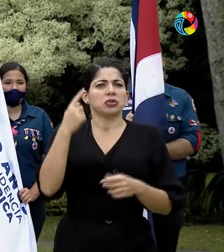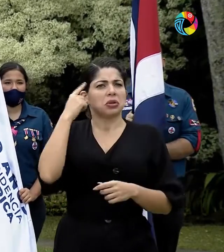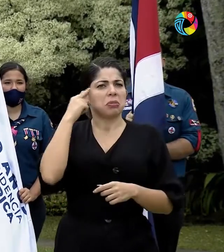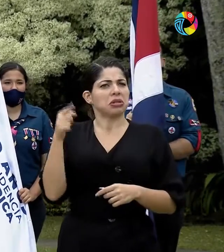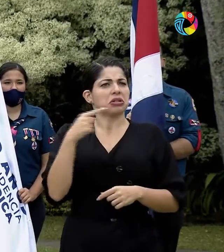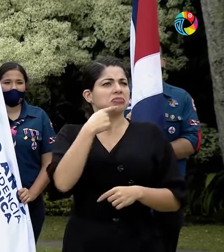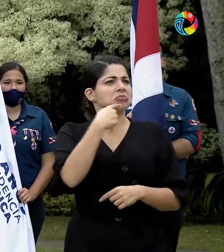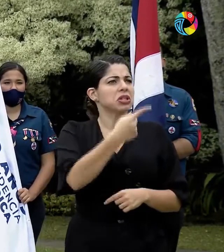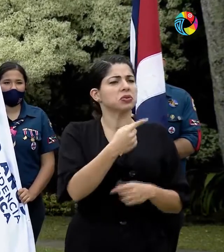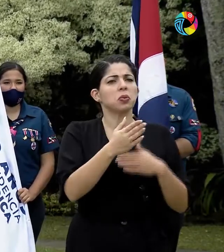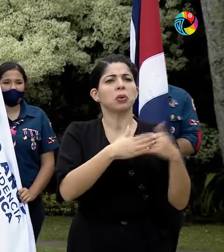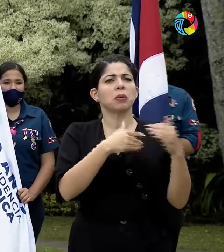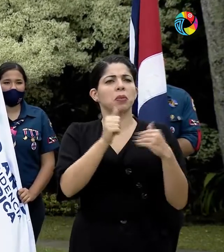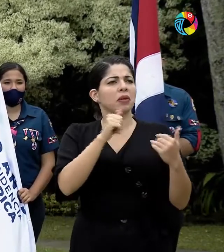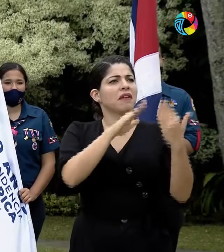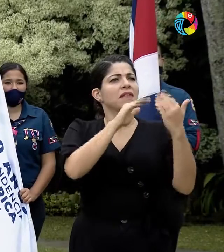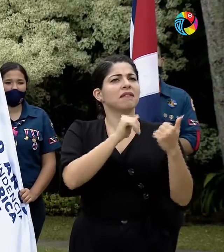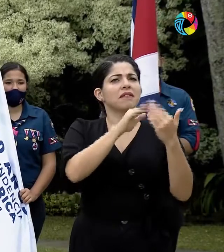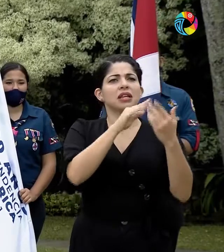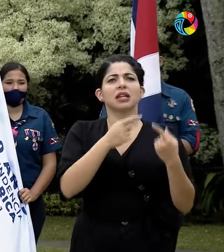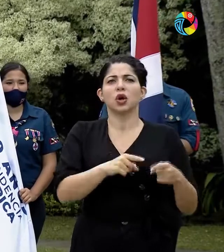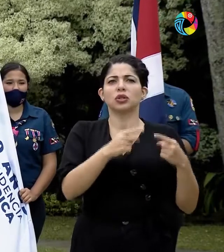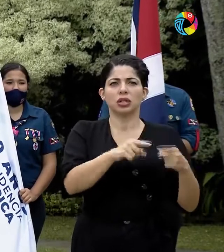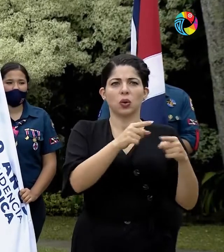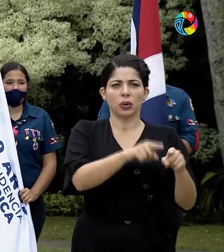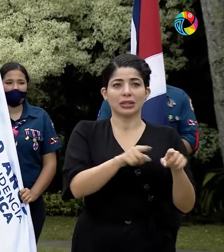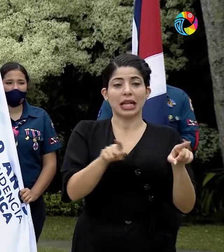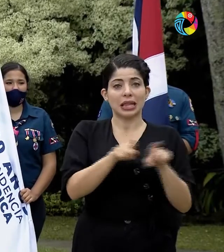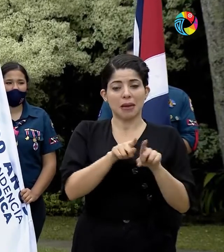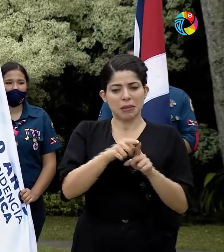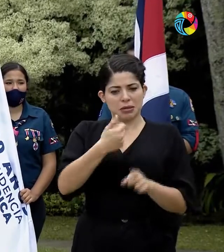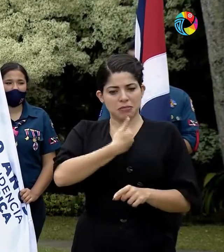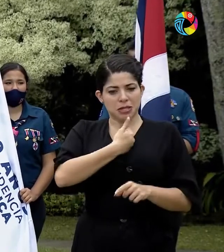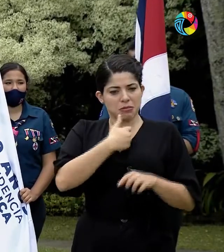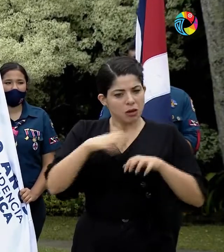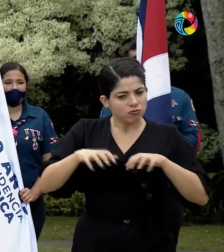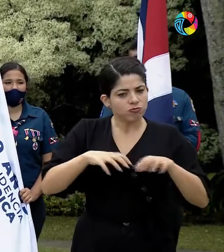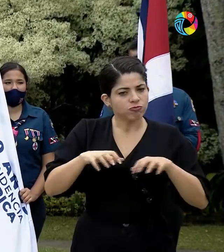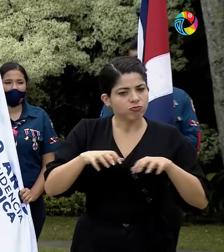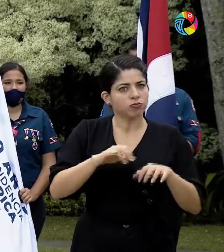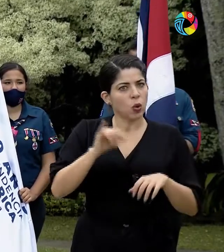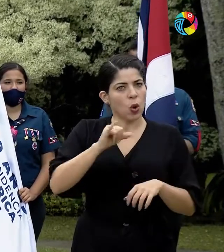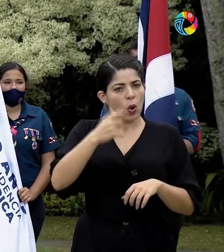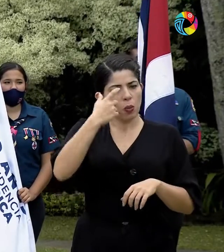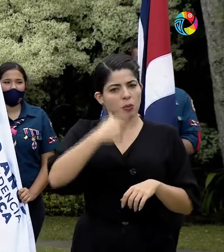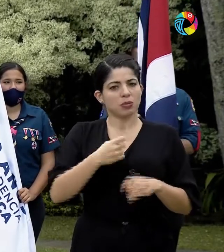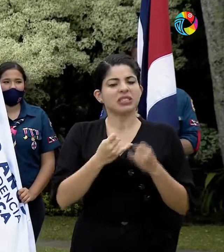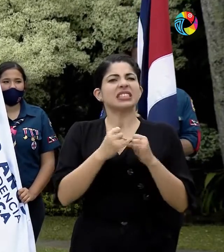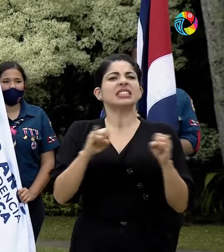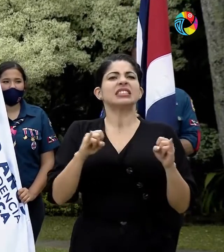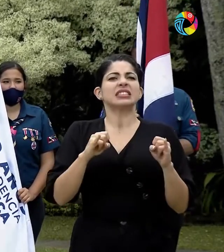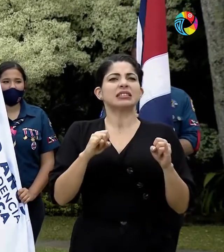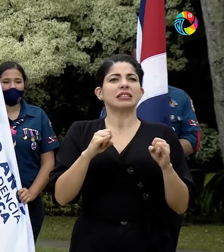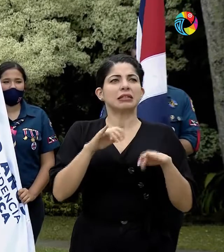sus consecuencias, y capaz de ser quien es sin cortapisas,